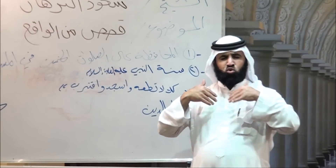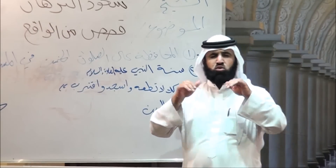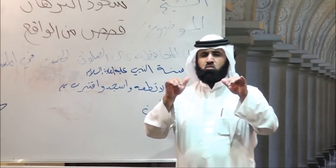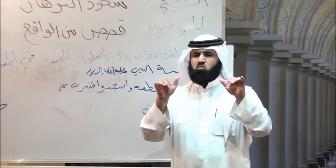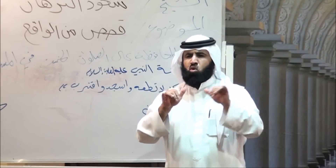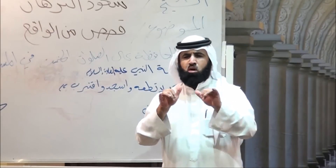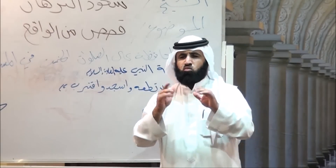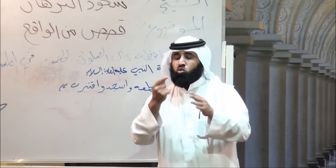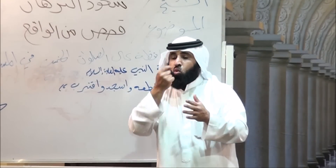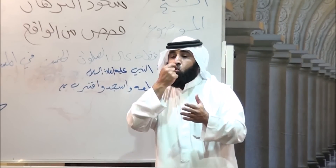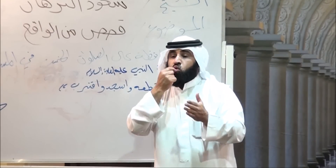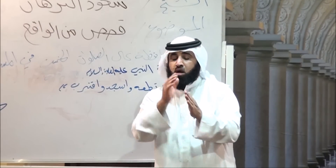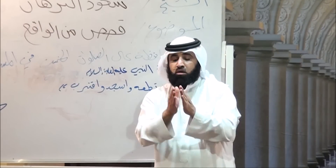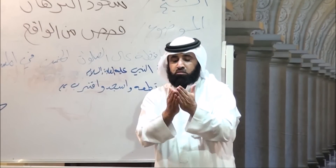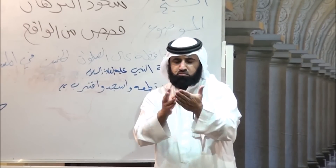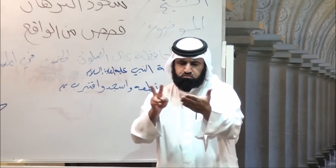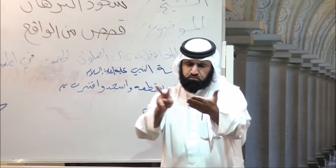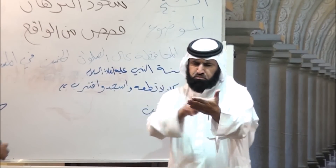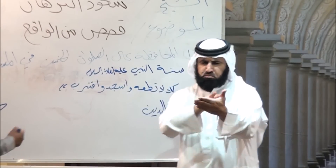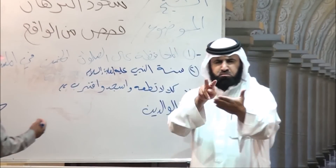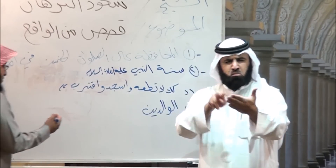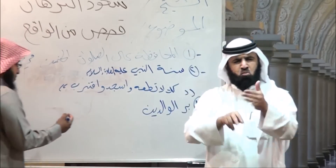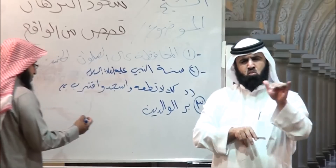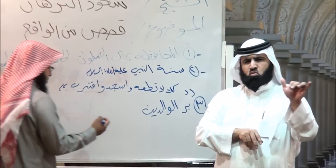قراءة القرآن